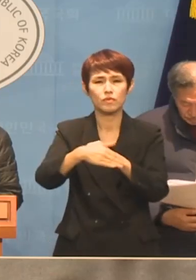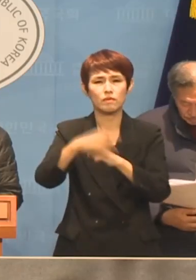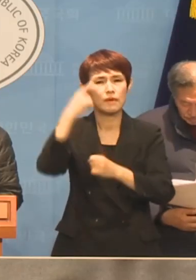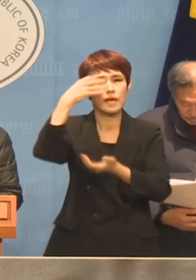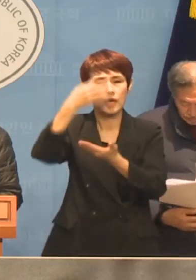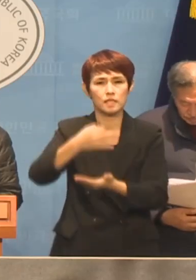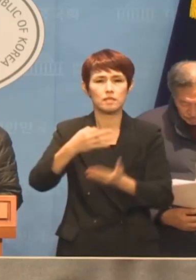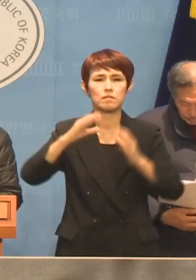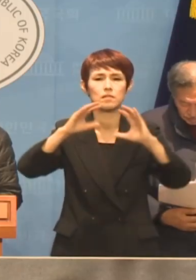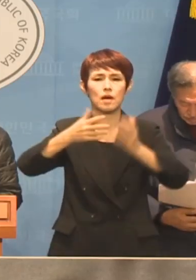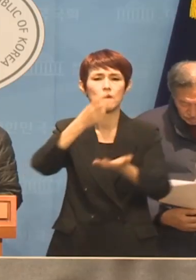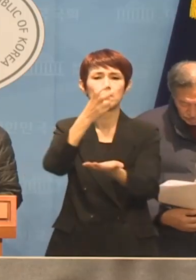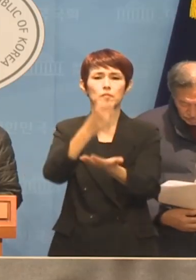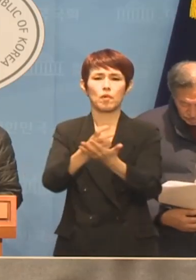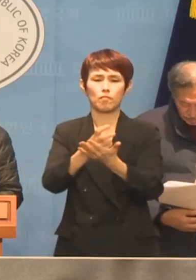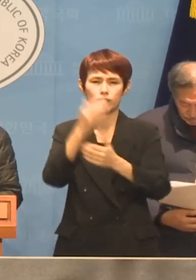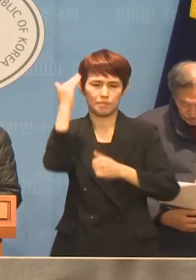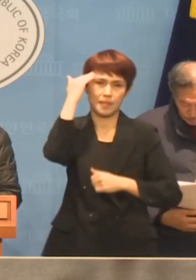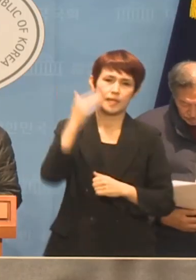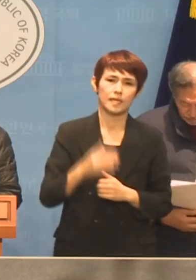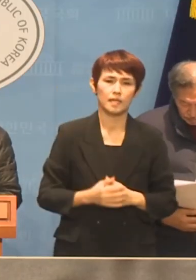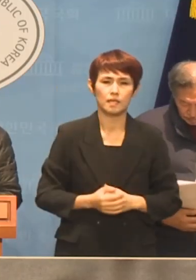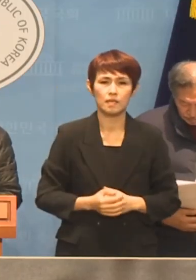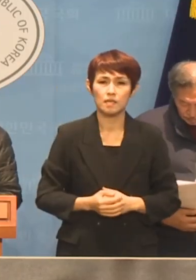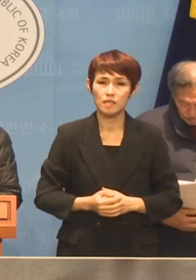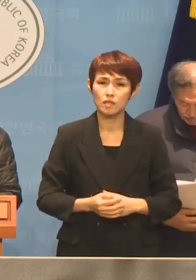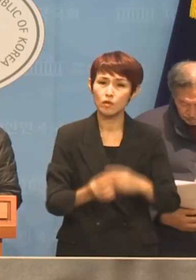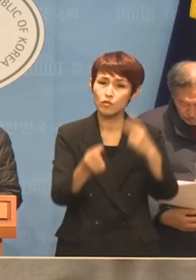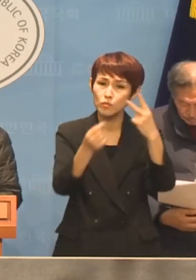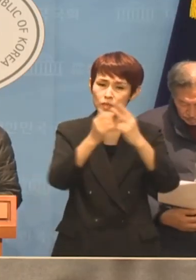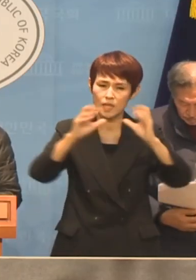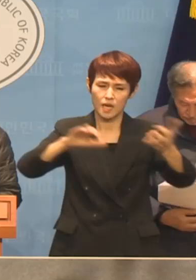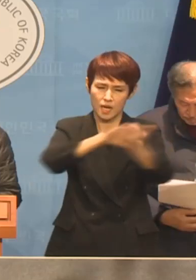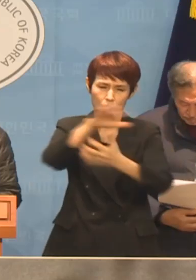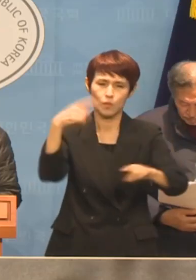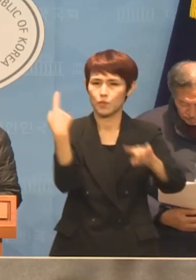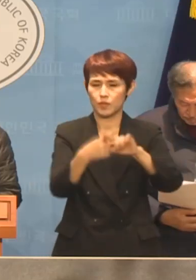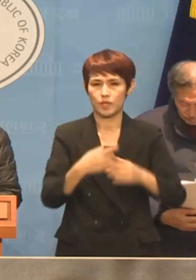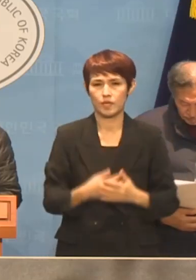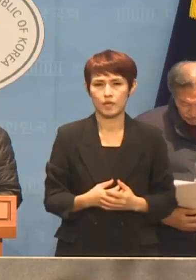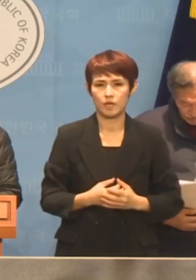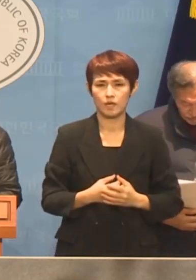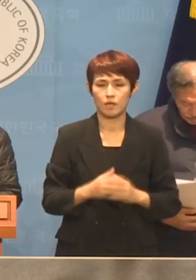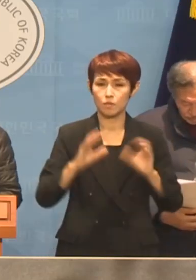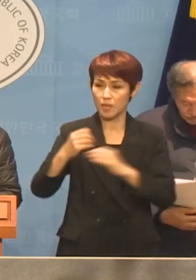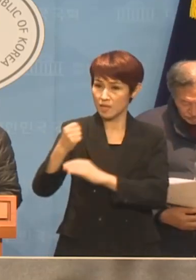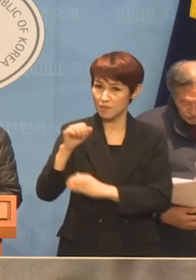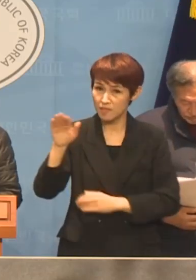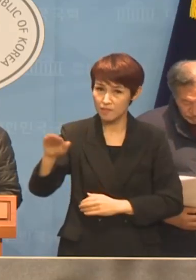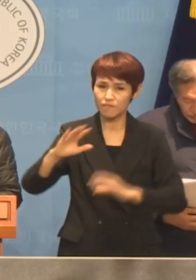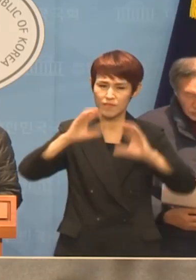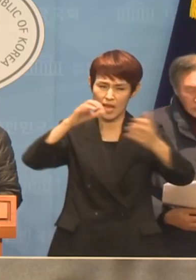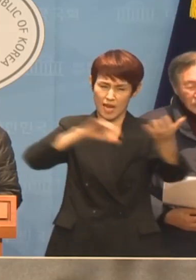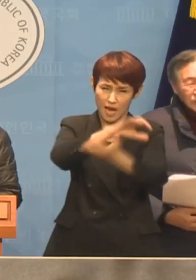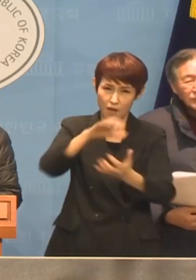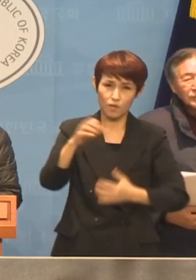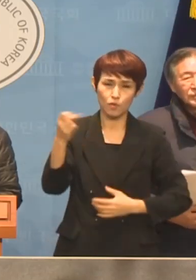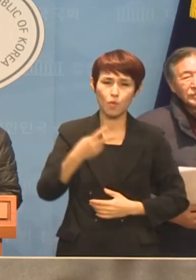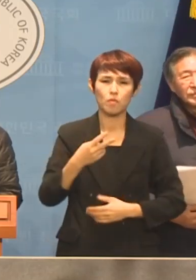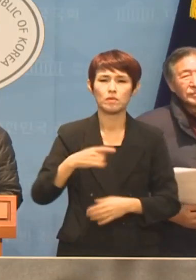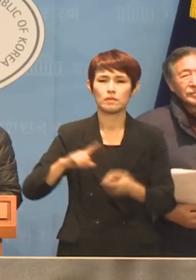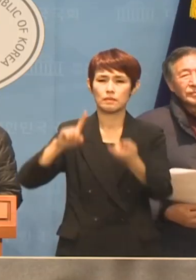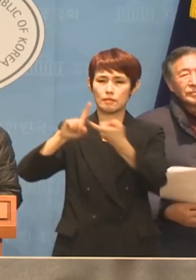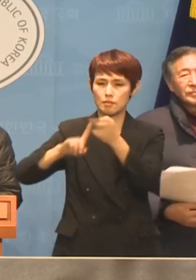질서를 파괴하고 있다. 이는 제2의 내란이다. 또한 국민의힘은 이제 내란을 넘어 극우 세력을